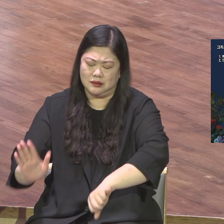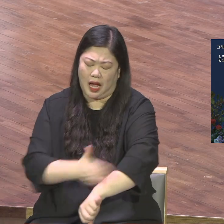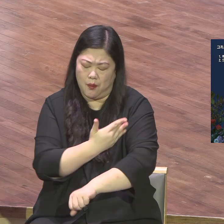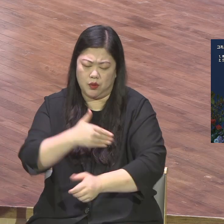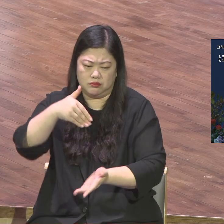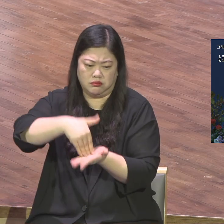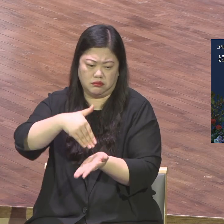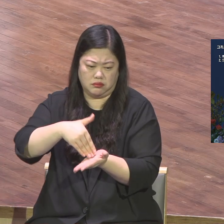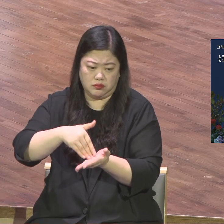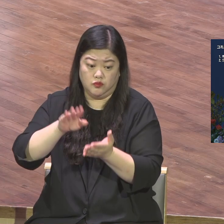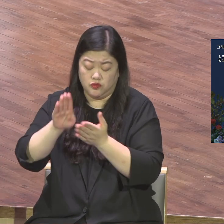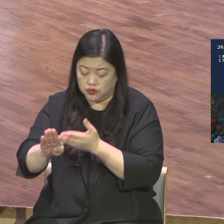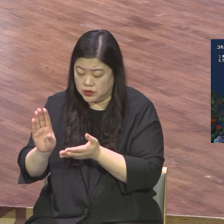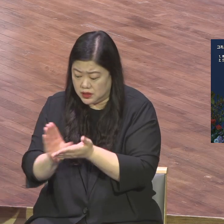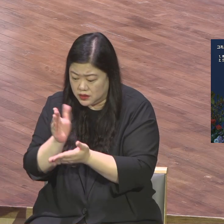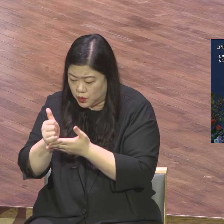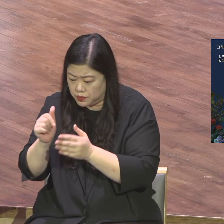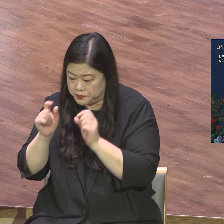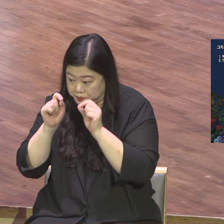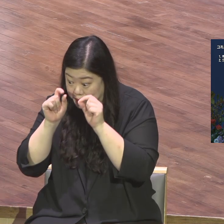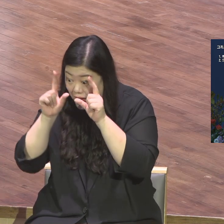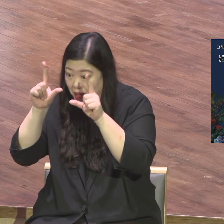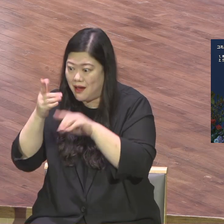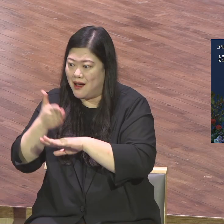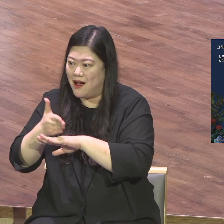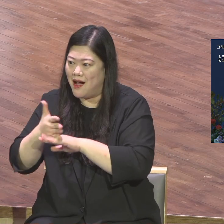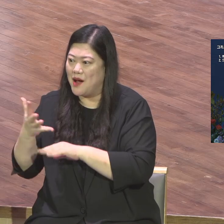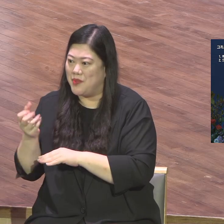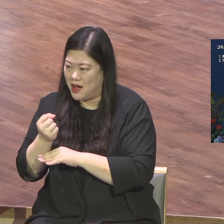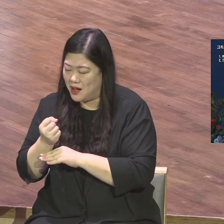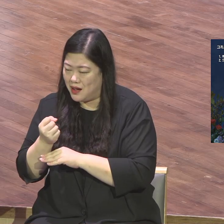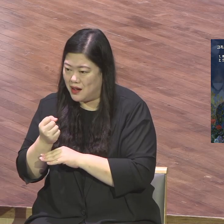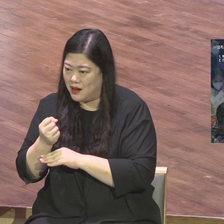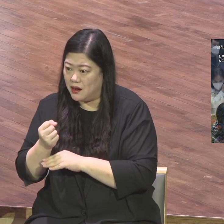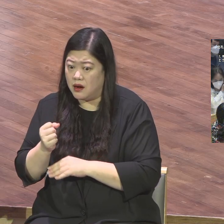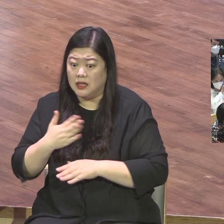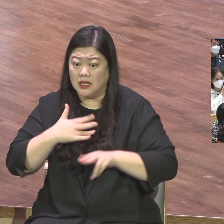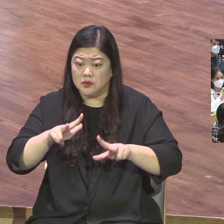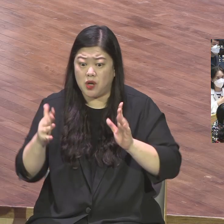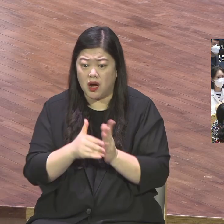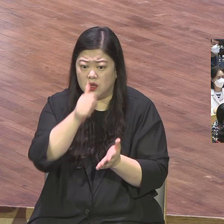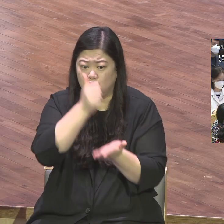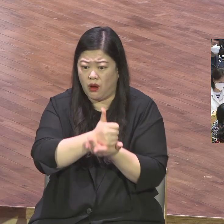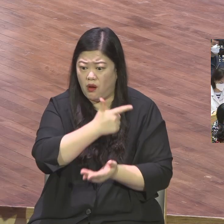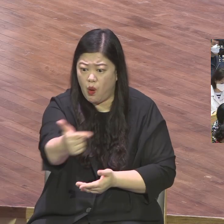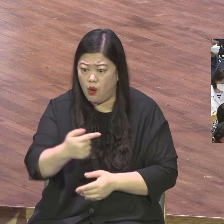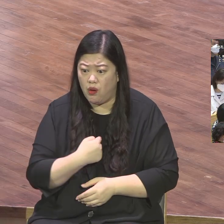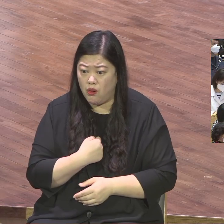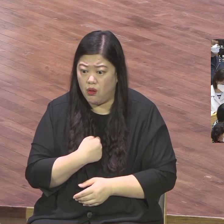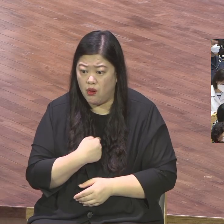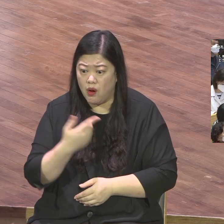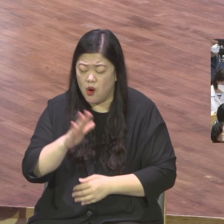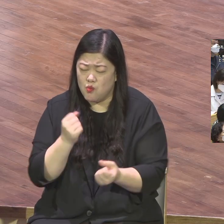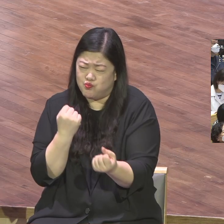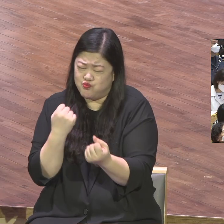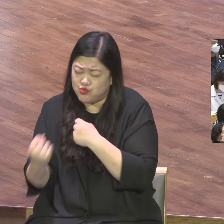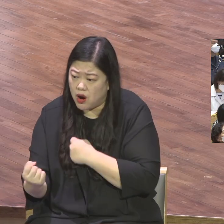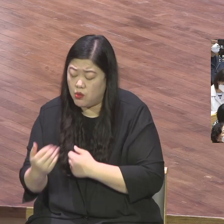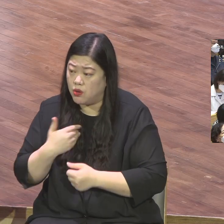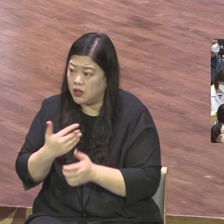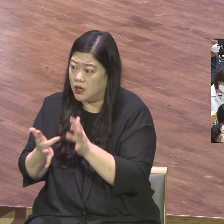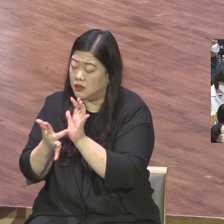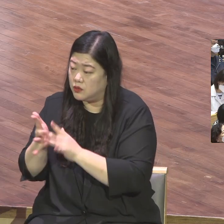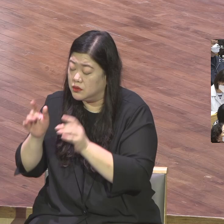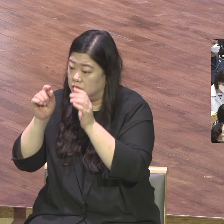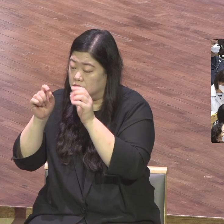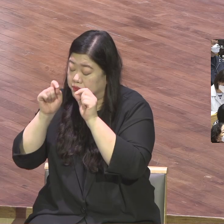가장 사도 바울처럼 가치 있게 생각하시기 바랍니다. 가장 가치 있게. 오늘